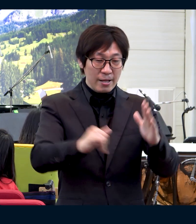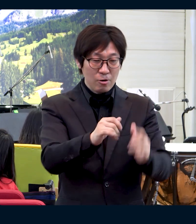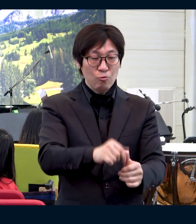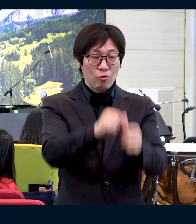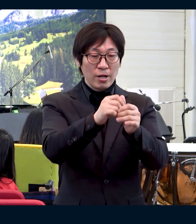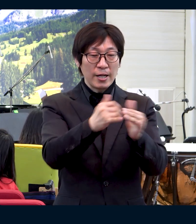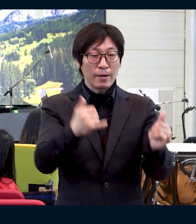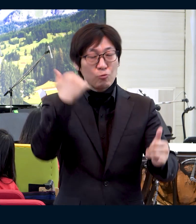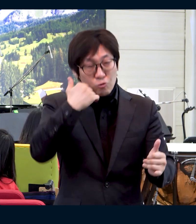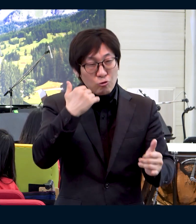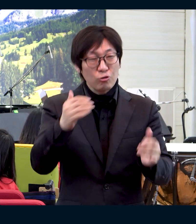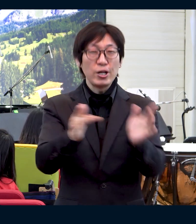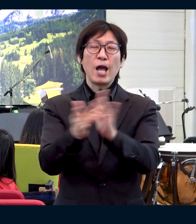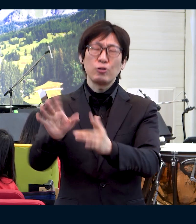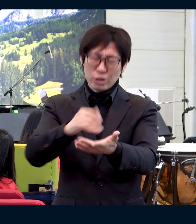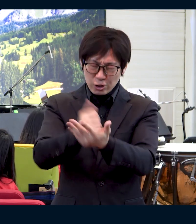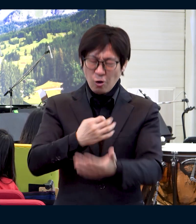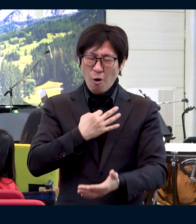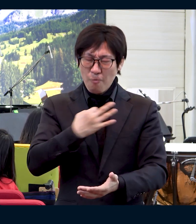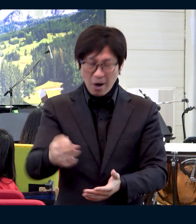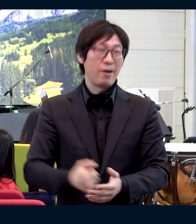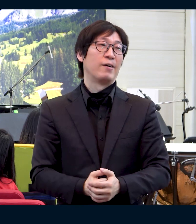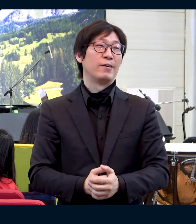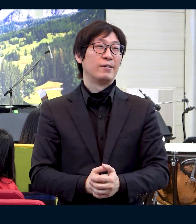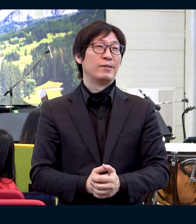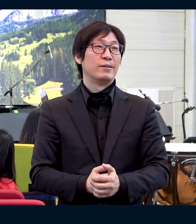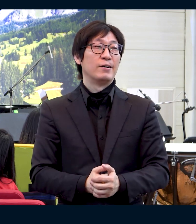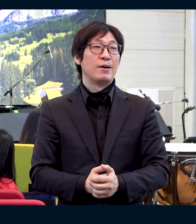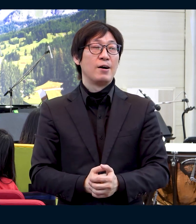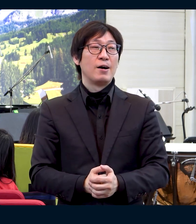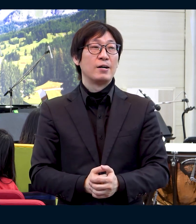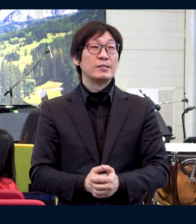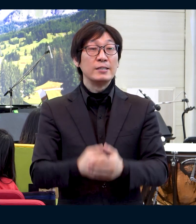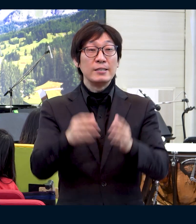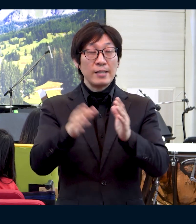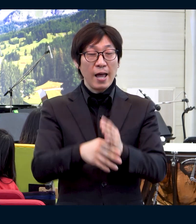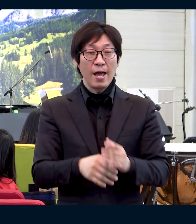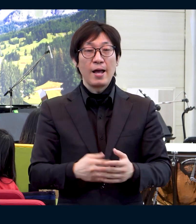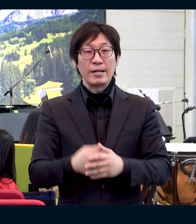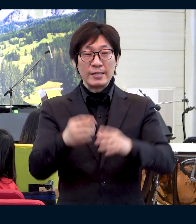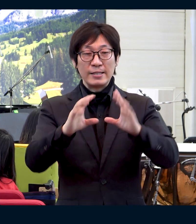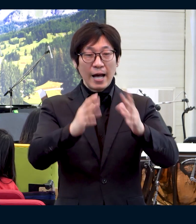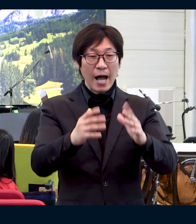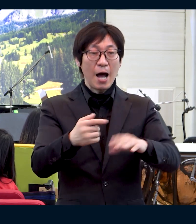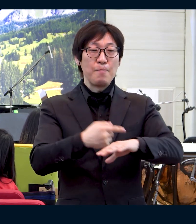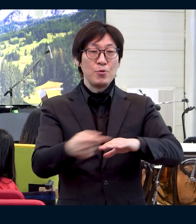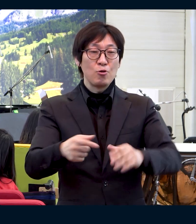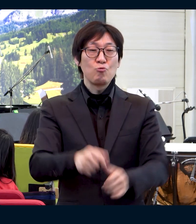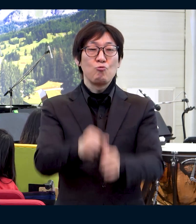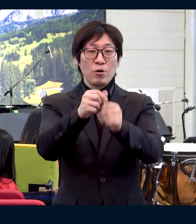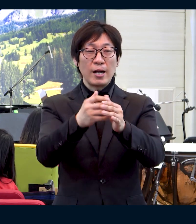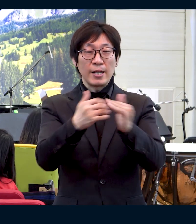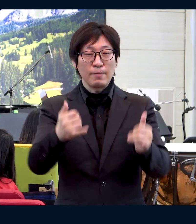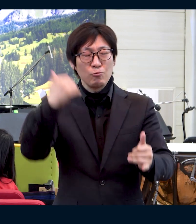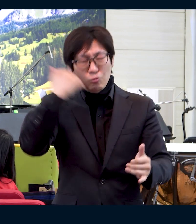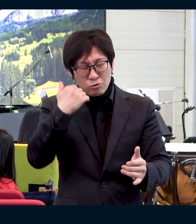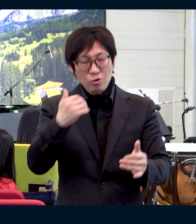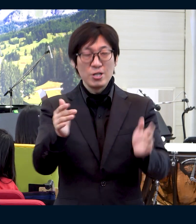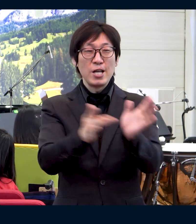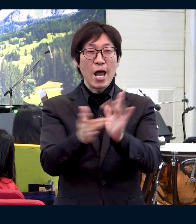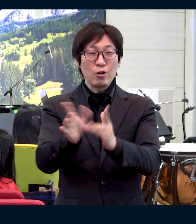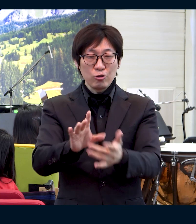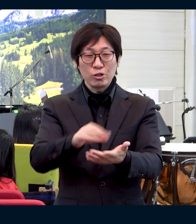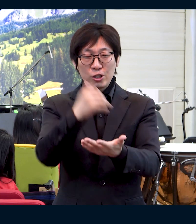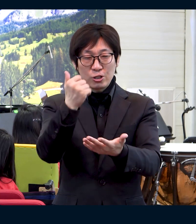그런 외침이었습니다. 그 당시에 청년들이 외쳤던 예수 그리스도는요, 이 나라와 민족을 구원할 길은 예수 그리스도